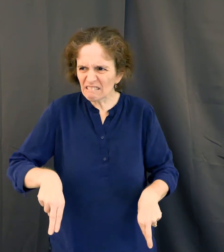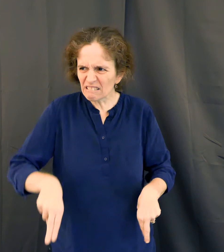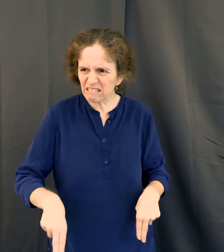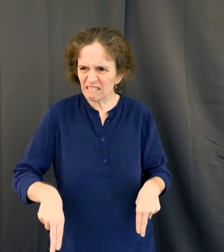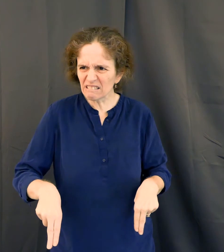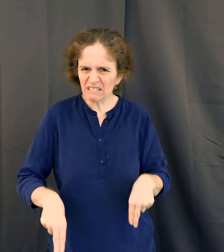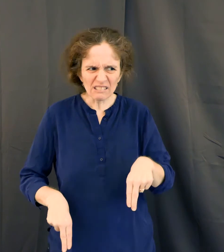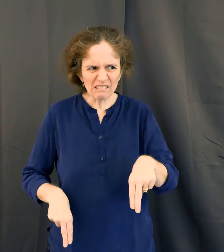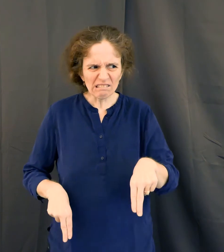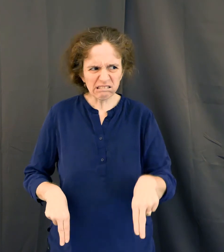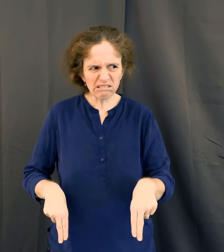Attraper un rat.